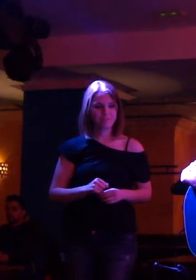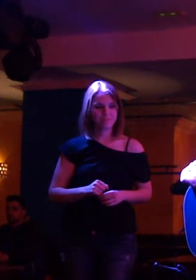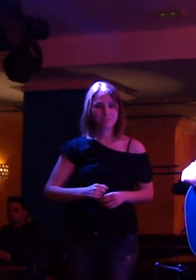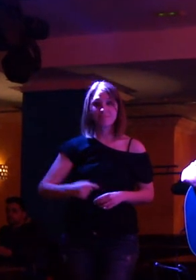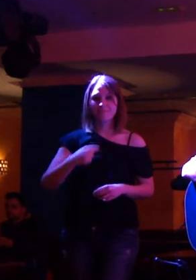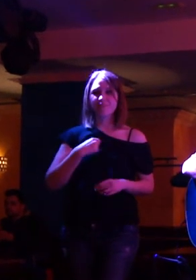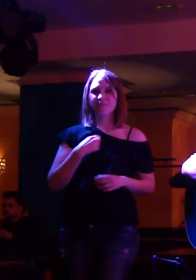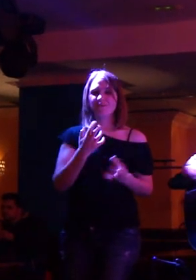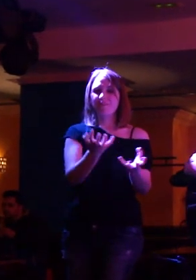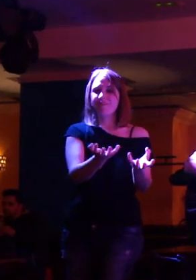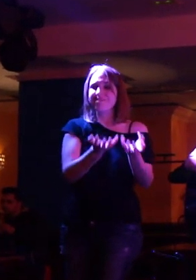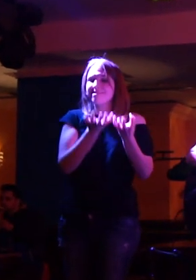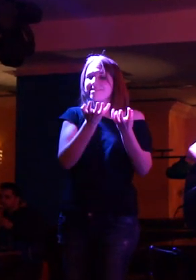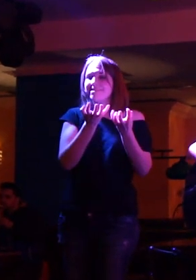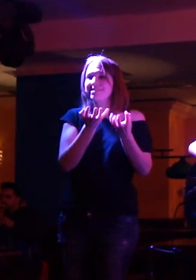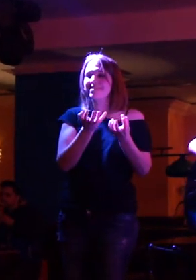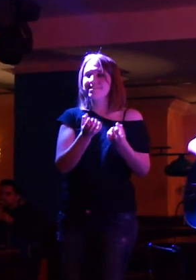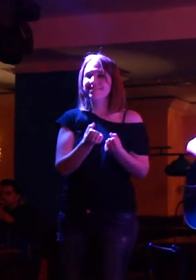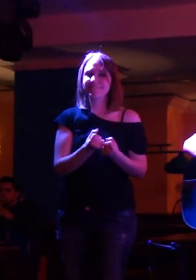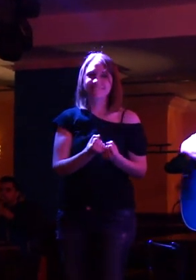y he conseguido